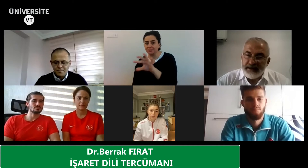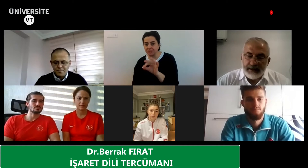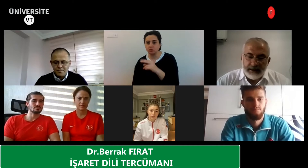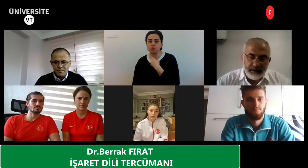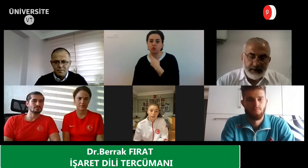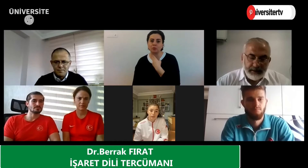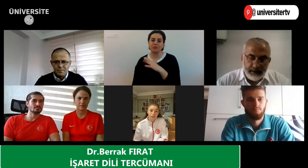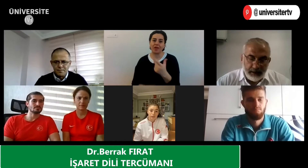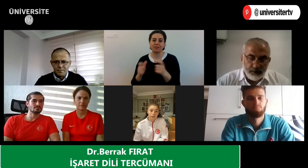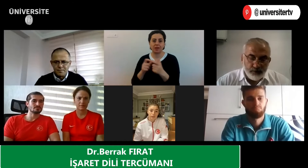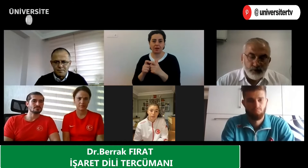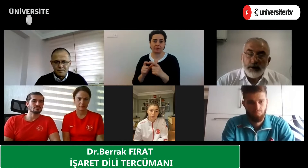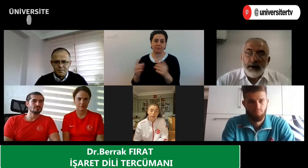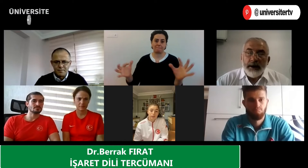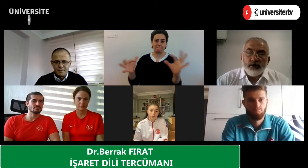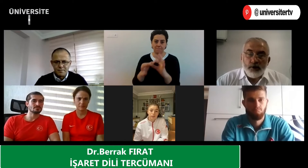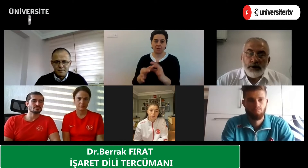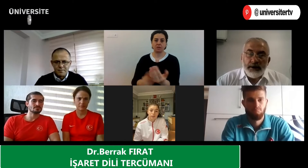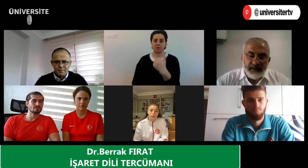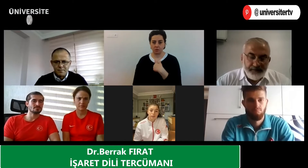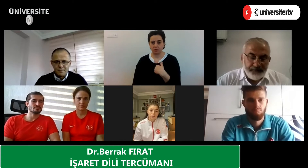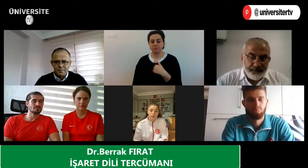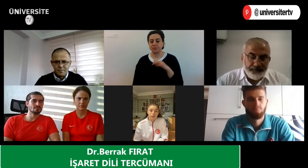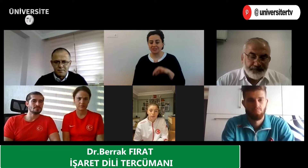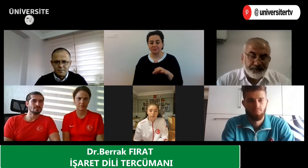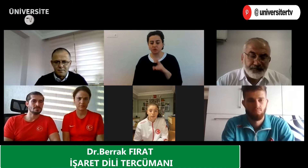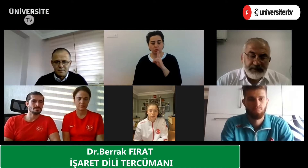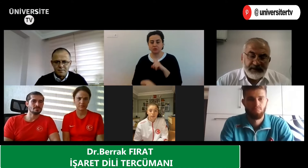kulüp ve dernek kanalıyla alıyoruz. Son dönemde